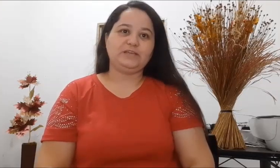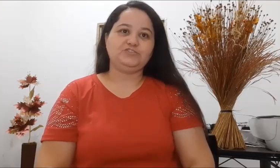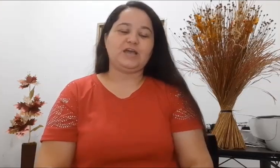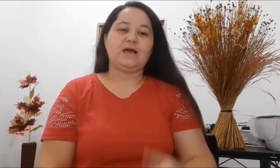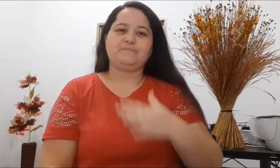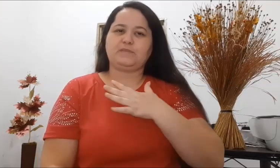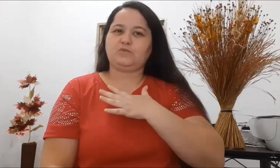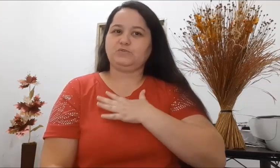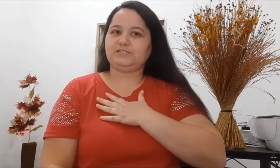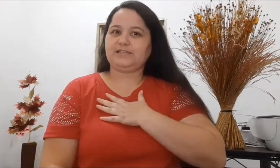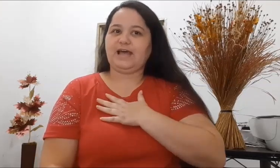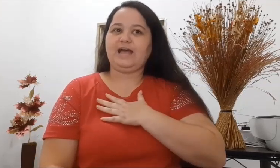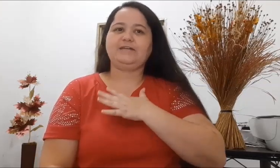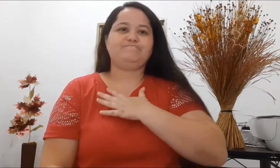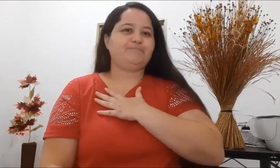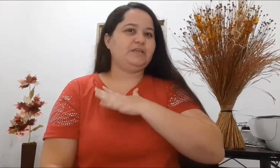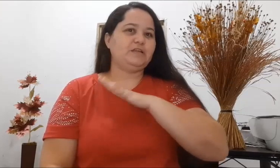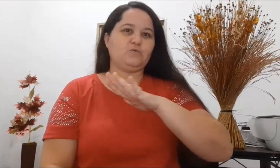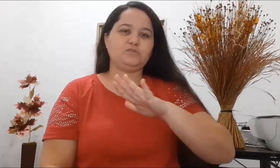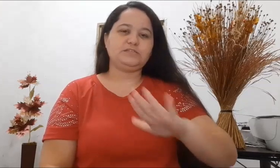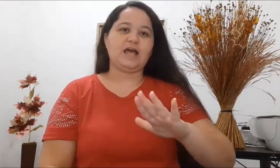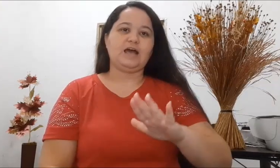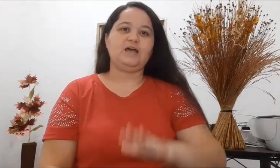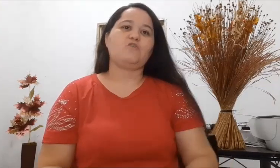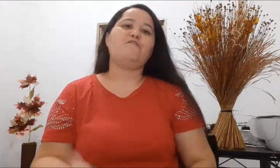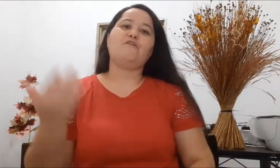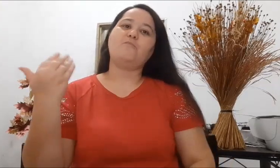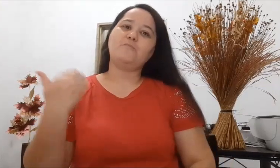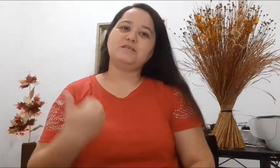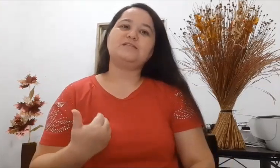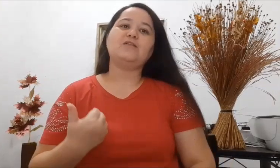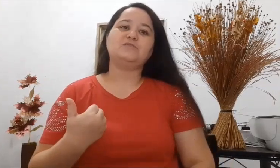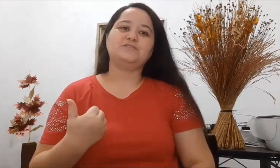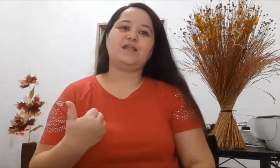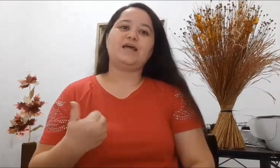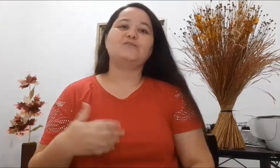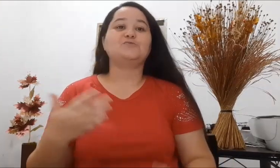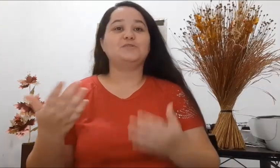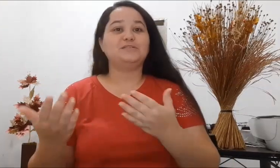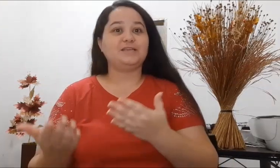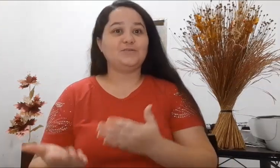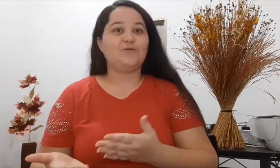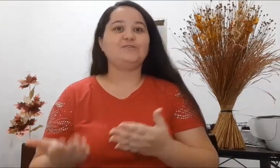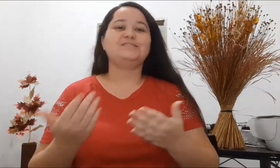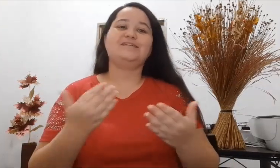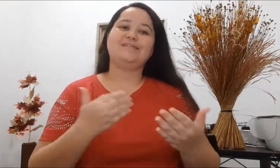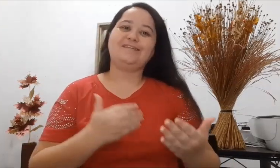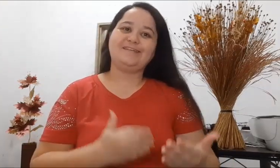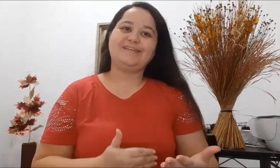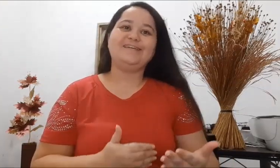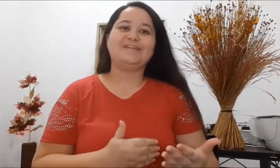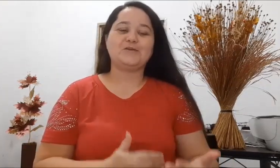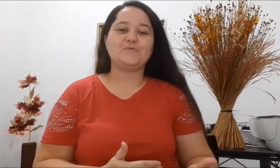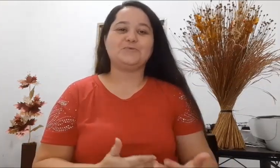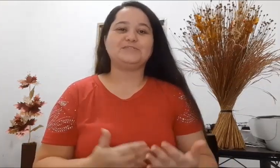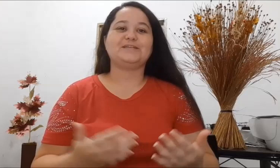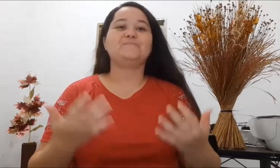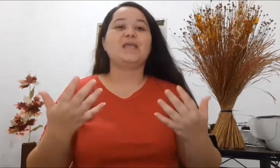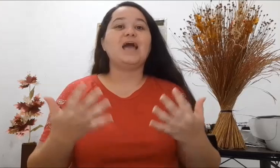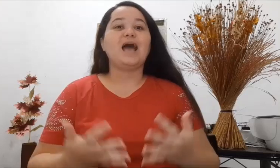já gostar e não gostar, conforme minhas alunas falaram as cores que gosta e que não gosta.